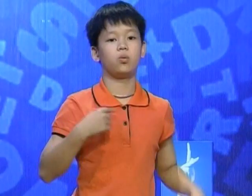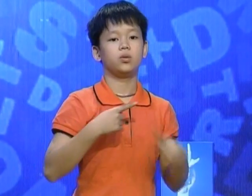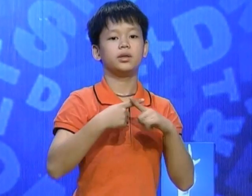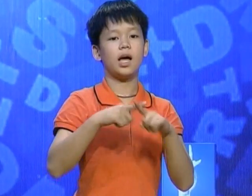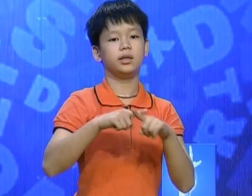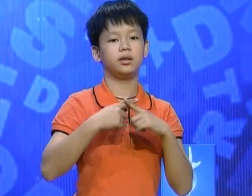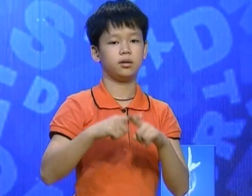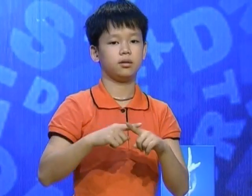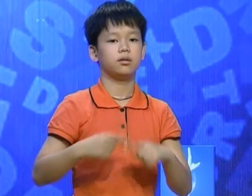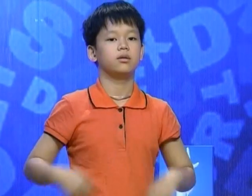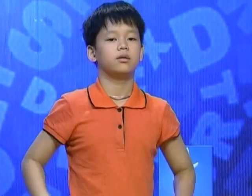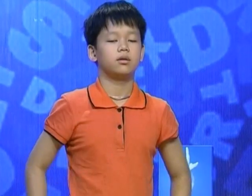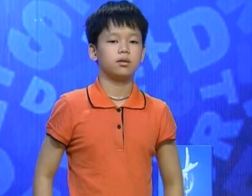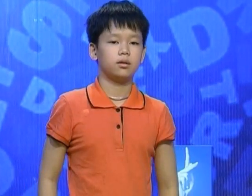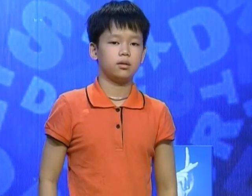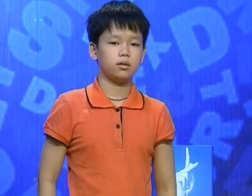Bạn đang thực hành ký hiệu áo len đấy các em ạ.